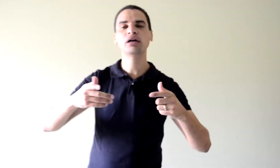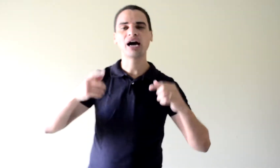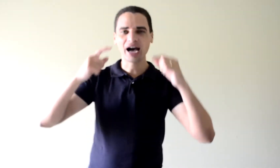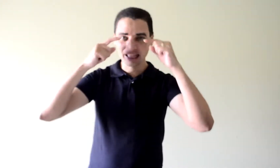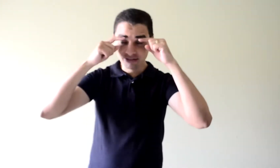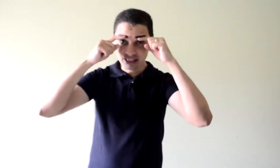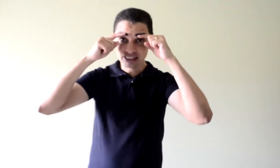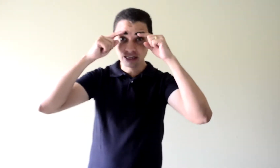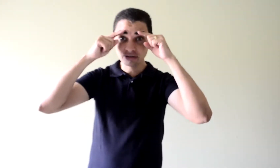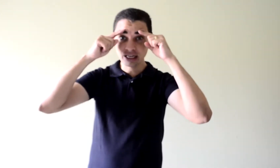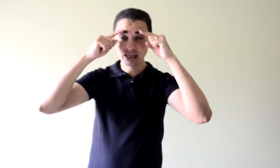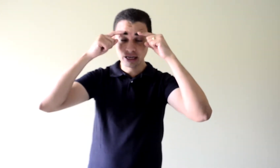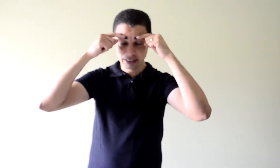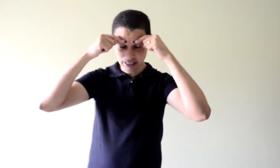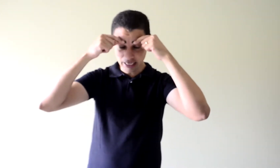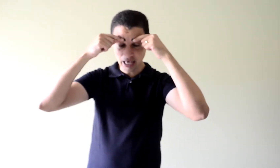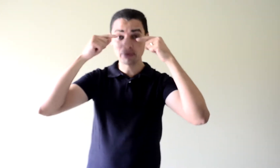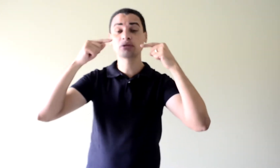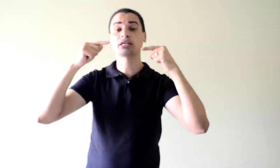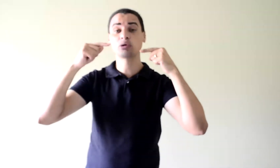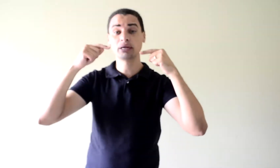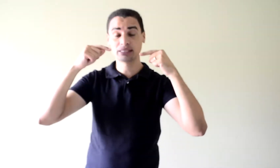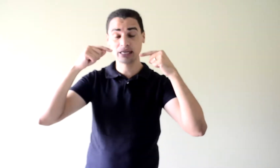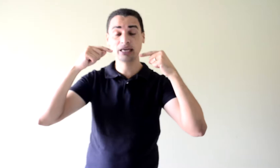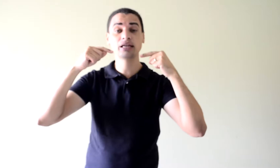a elevação, né, esse arqueamento das sobrancelhas,